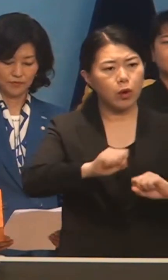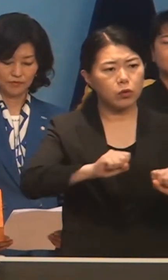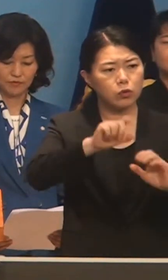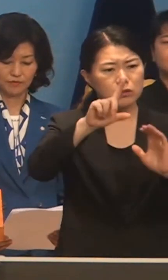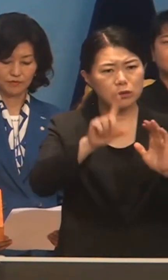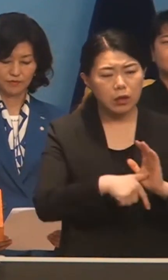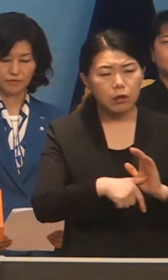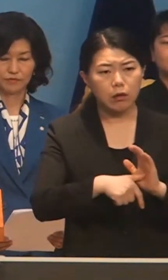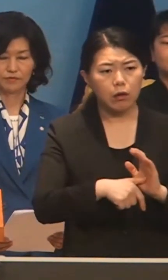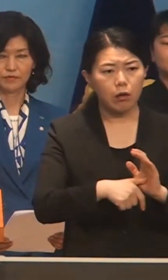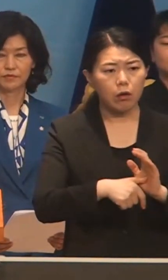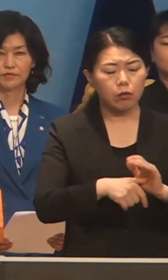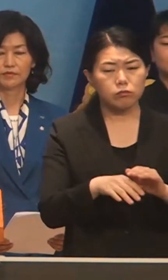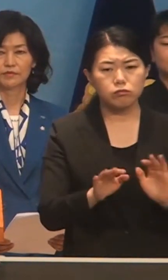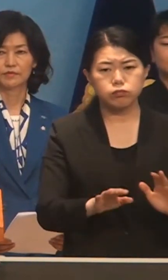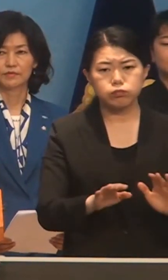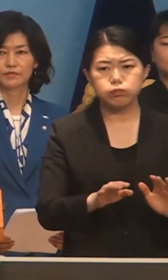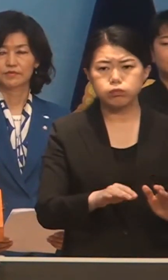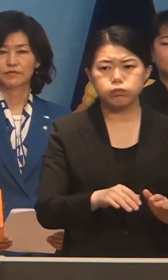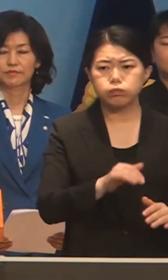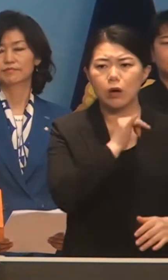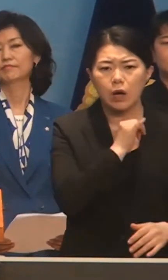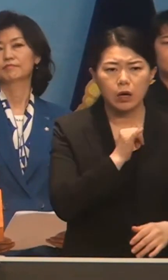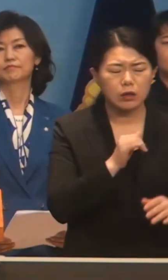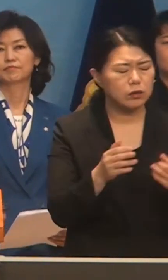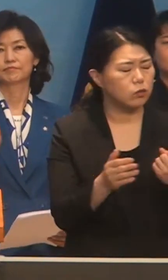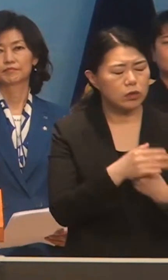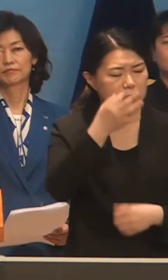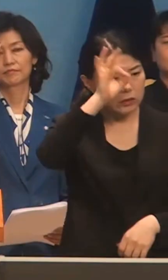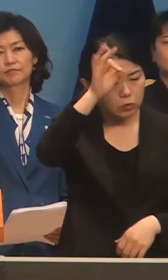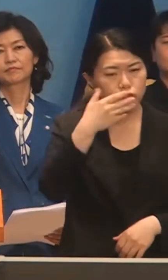발생한 희생으로 인정하고 반드시